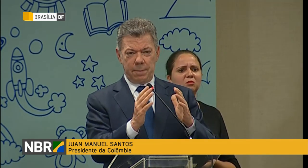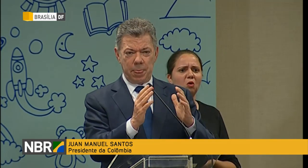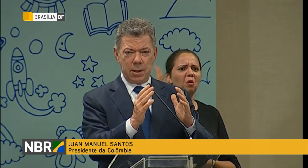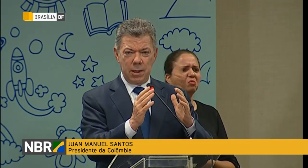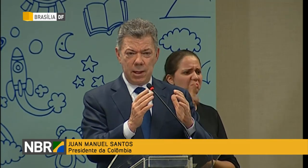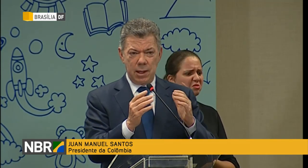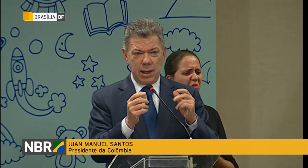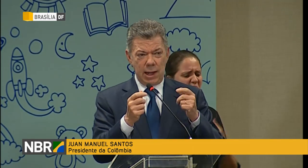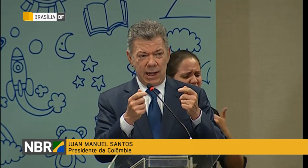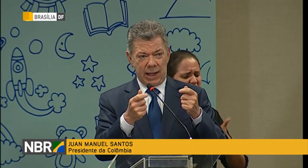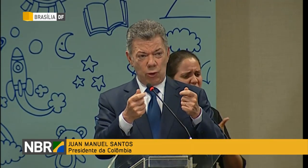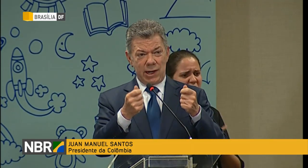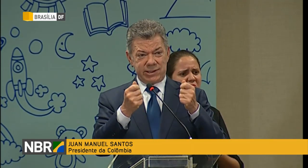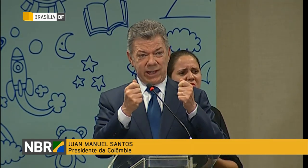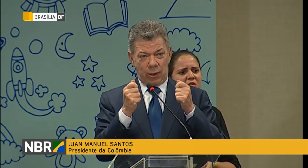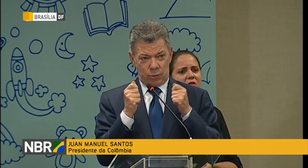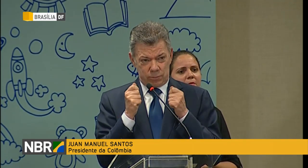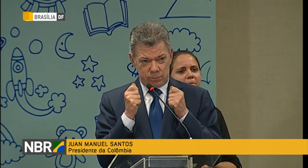útil,